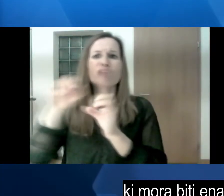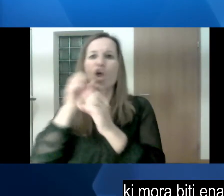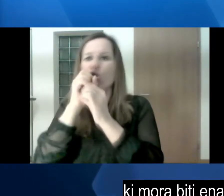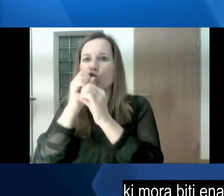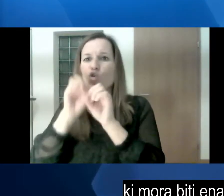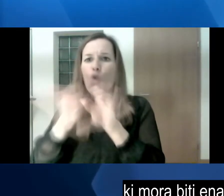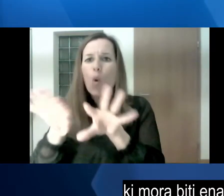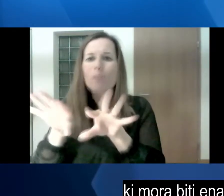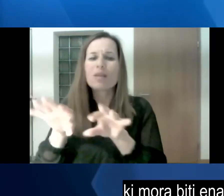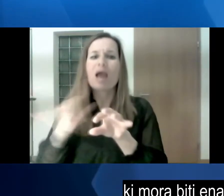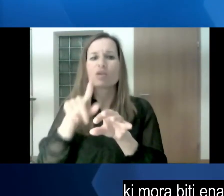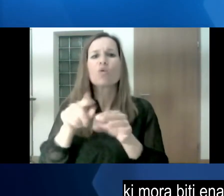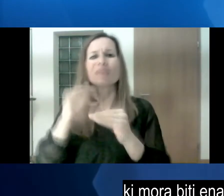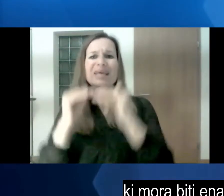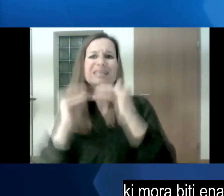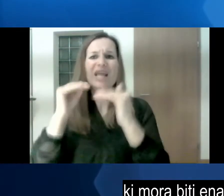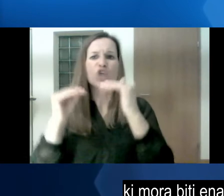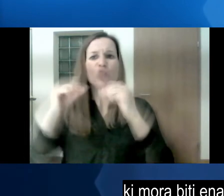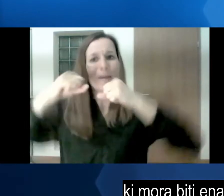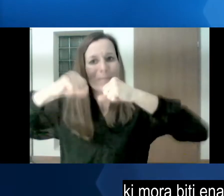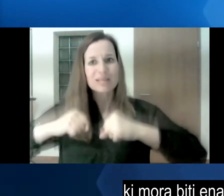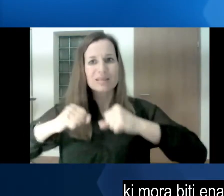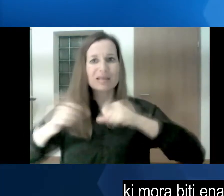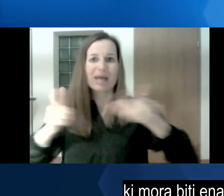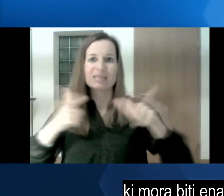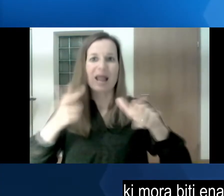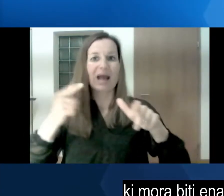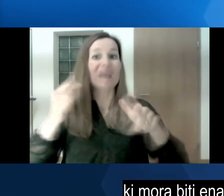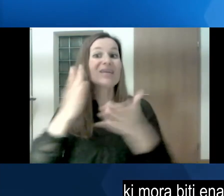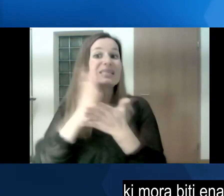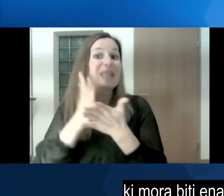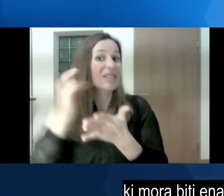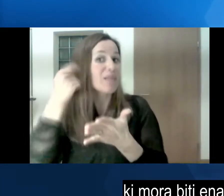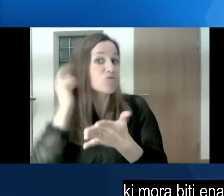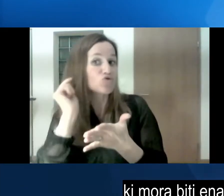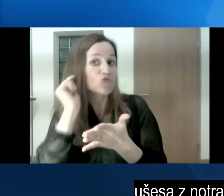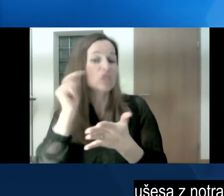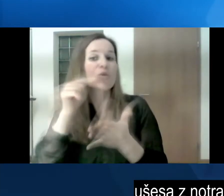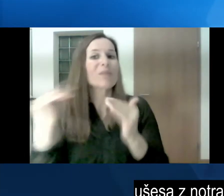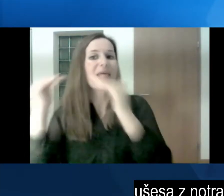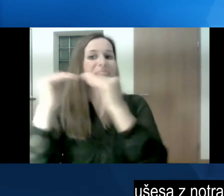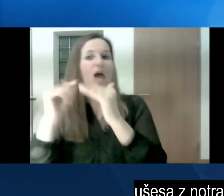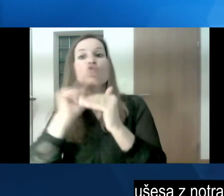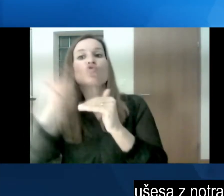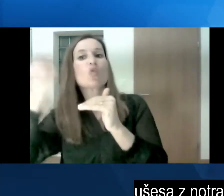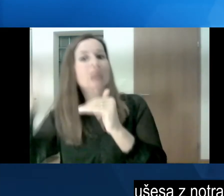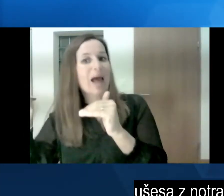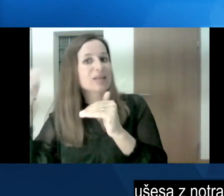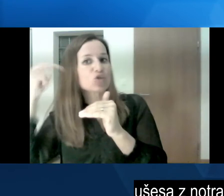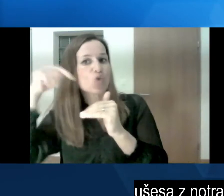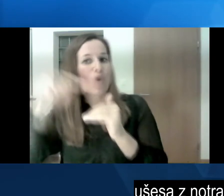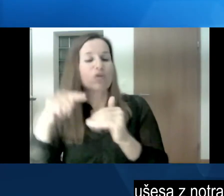ki mora biti enak, kot je v zunanjem sluhovodu. Povezava srednjega ušesa z notranjim, se